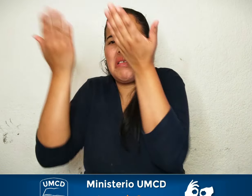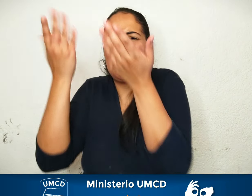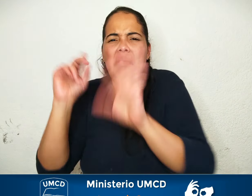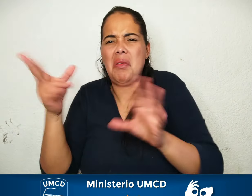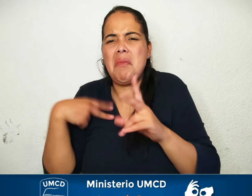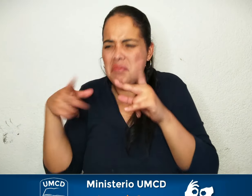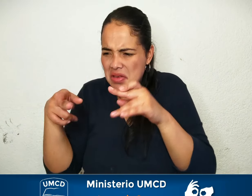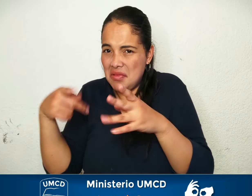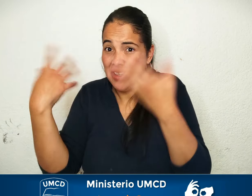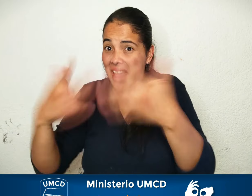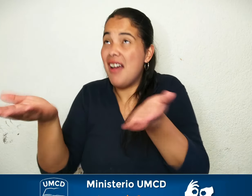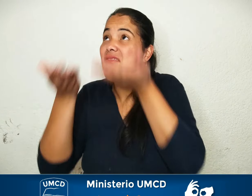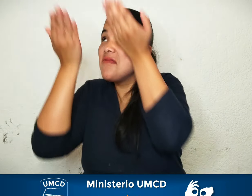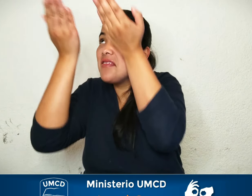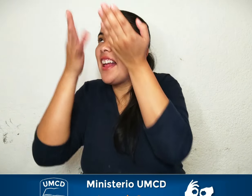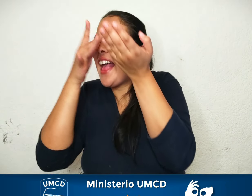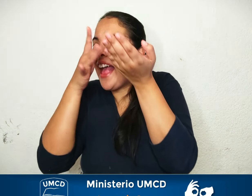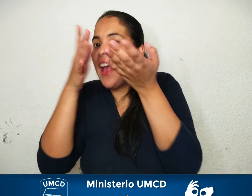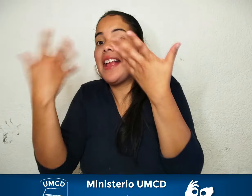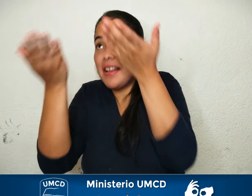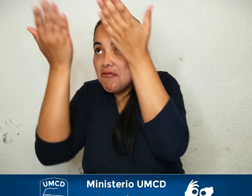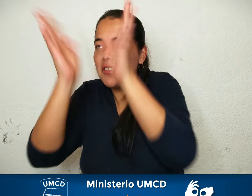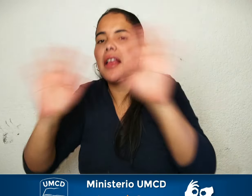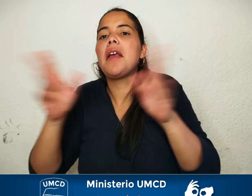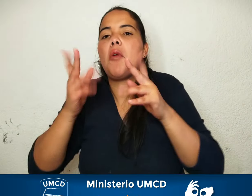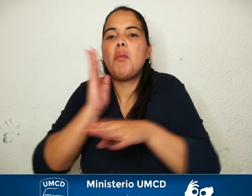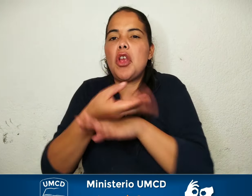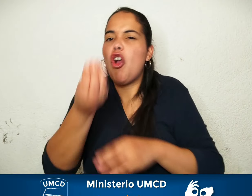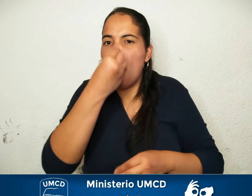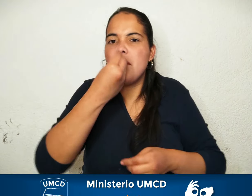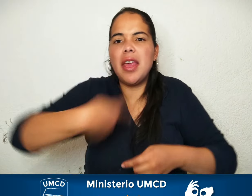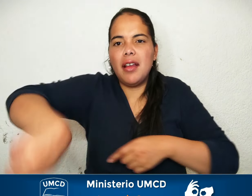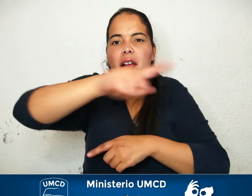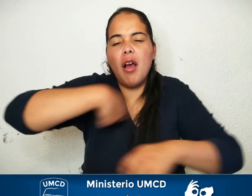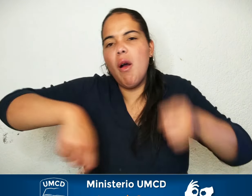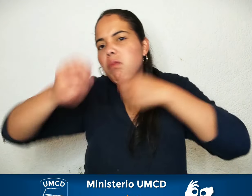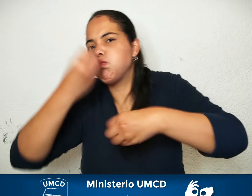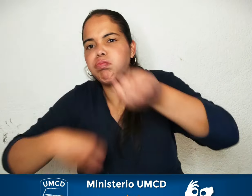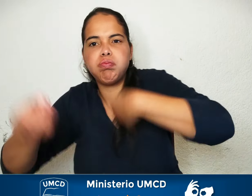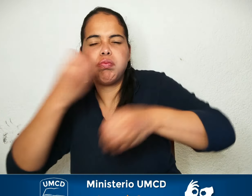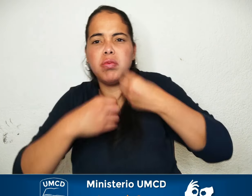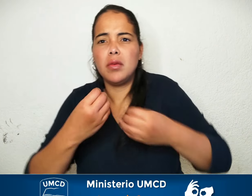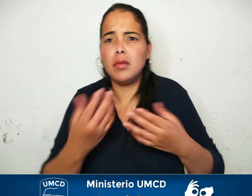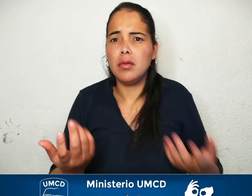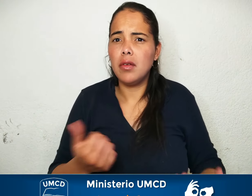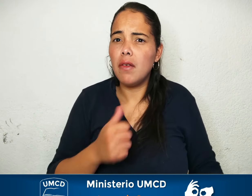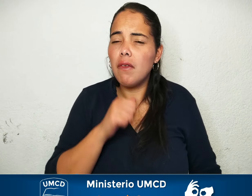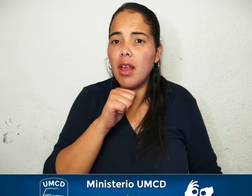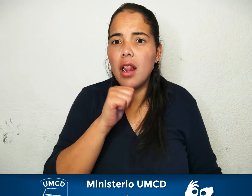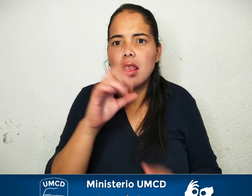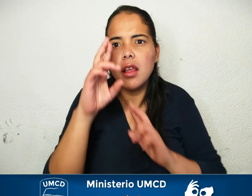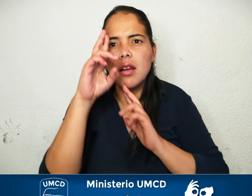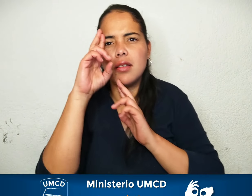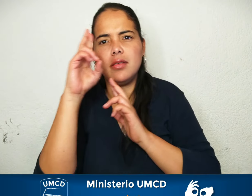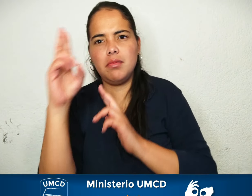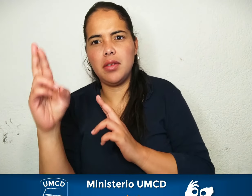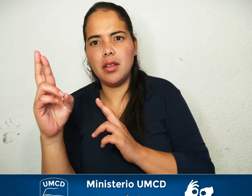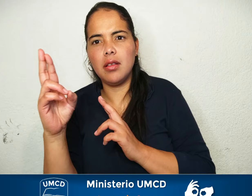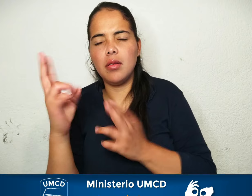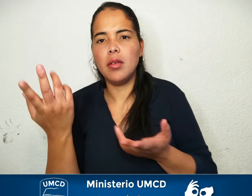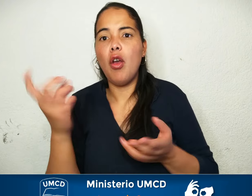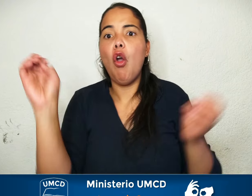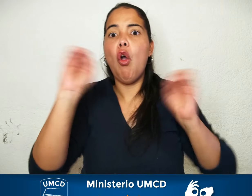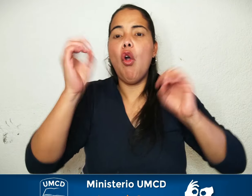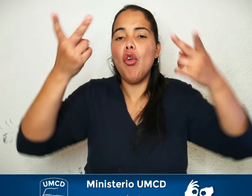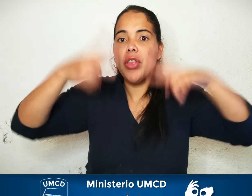fuego. Entonces Pablo les recuerda de que los dioses a quienes la gente adoraba no eran nadie más